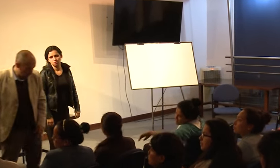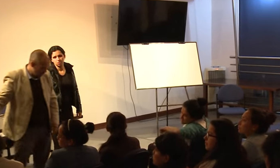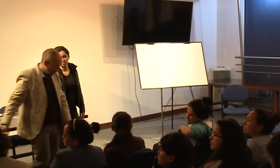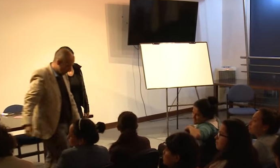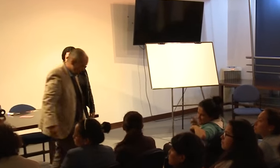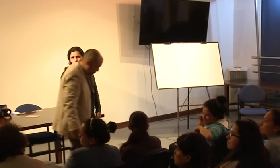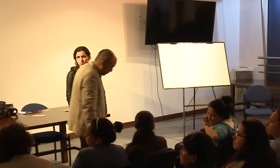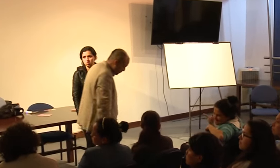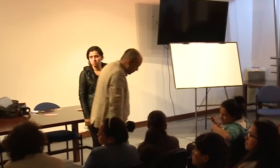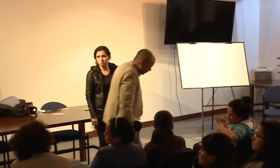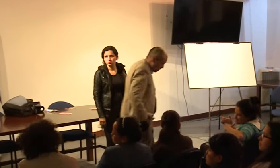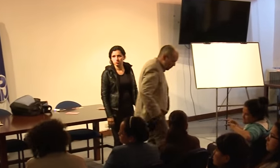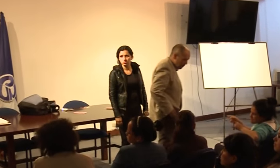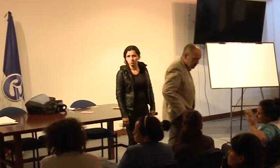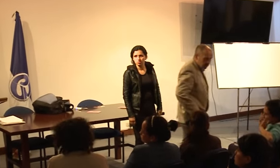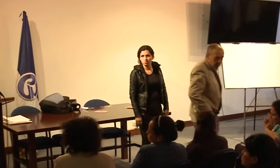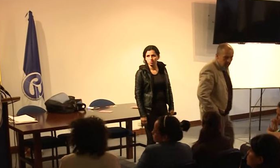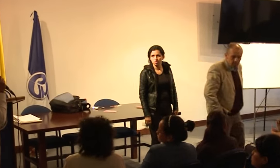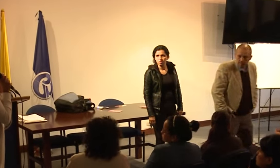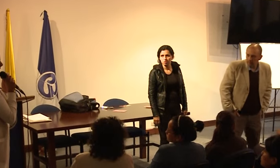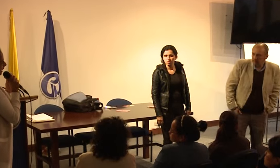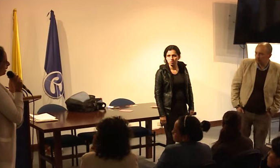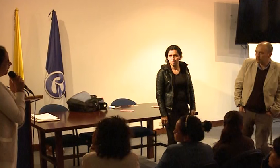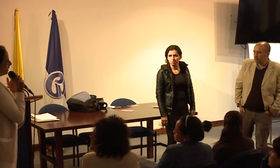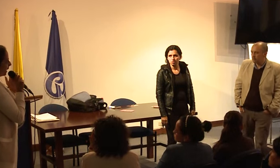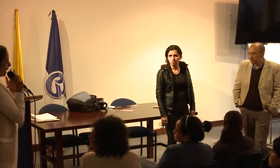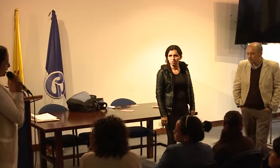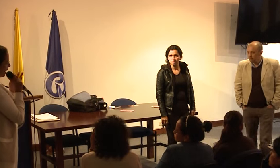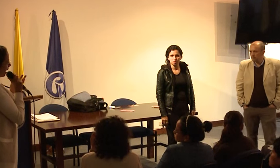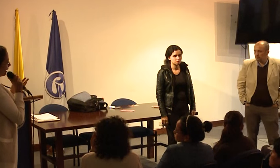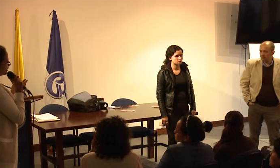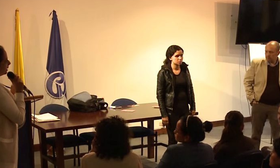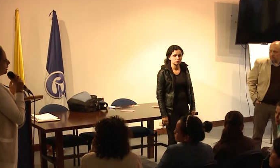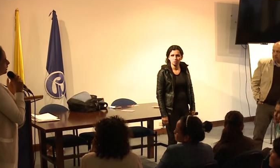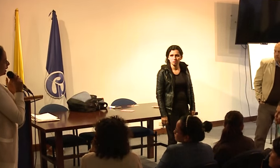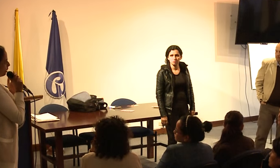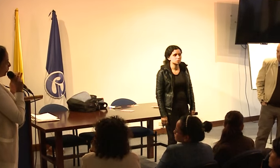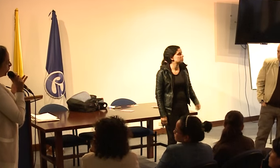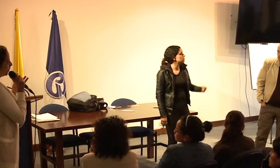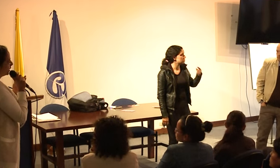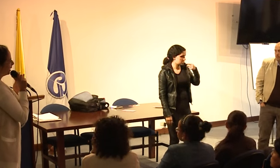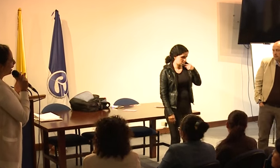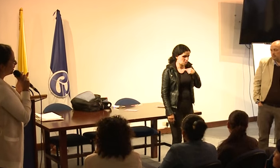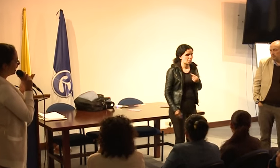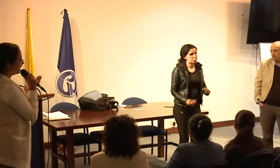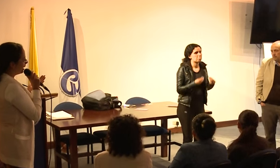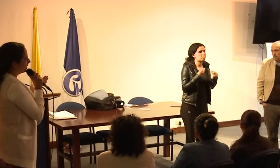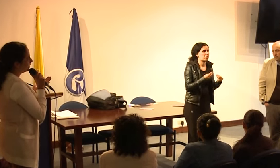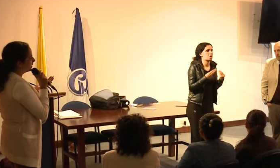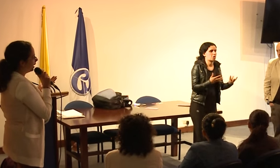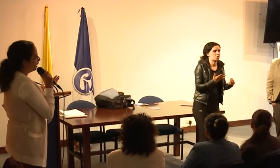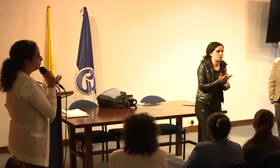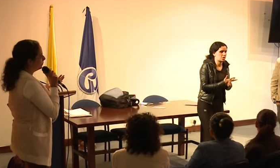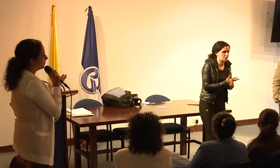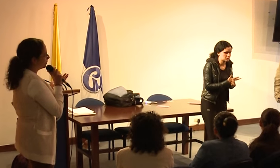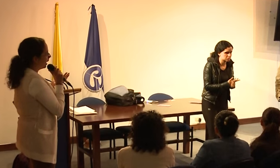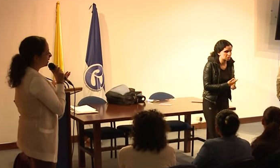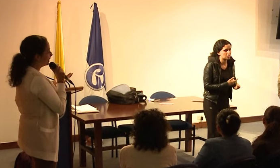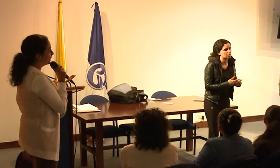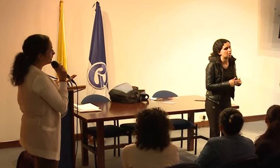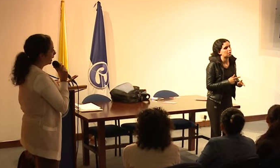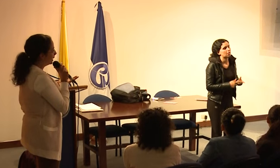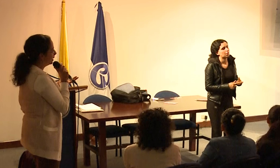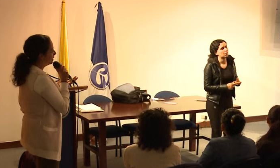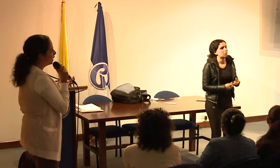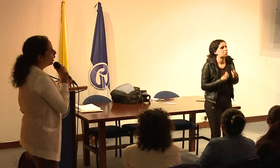Yo te haría una pregunta. Nos hablaste el para qué de las artes, de la música, de las